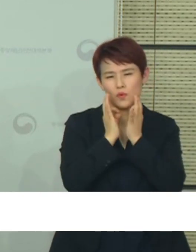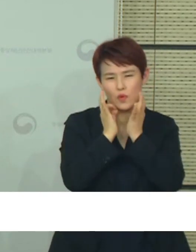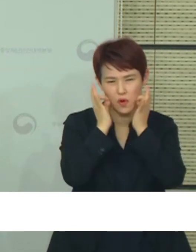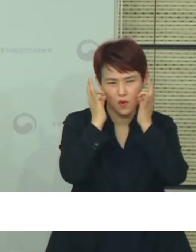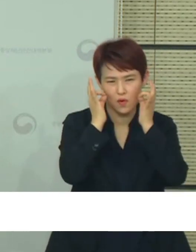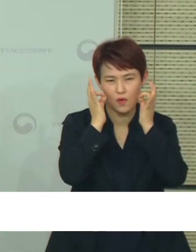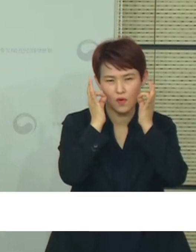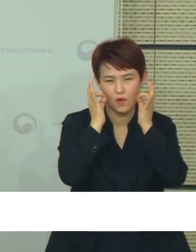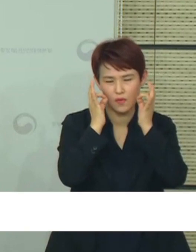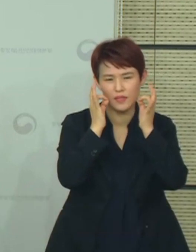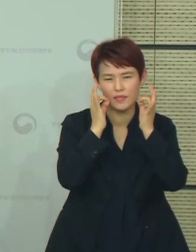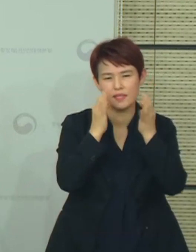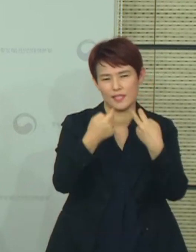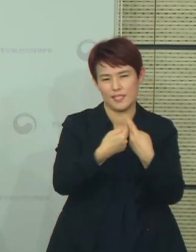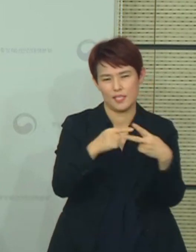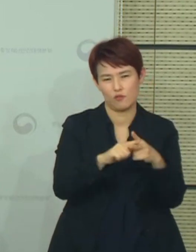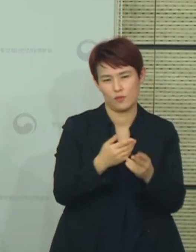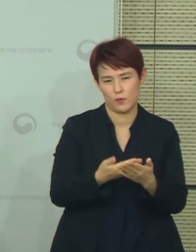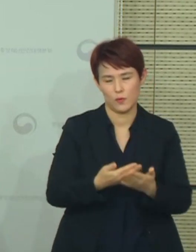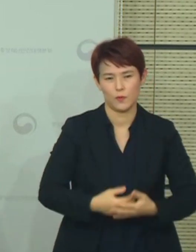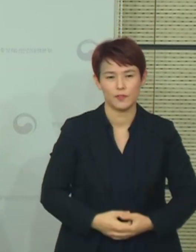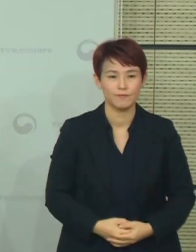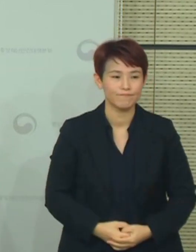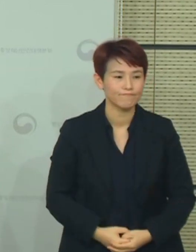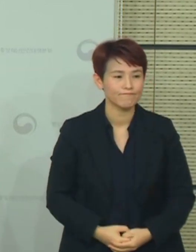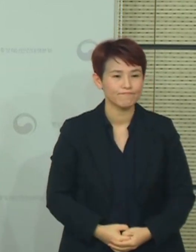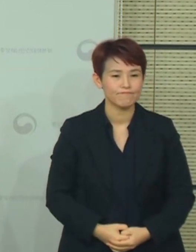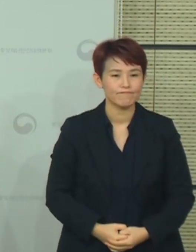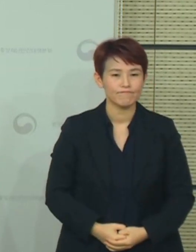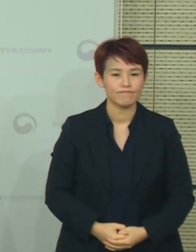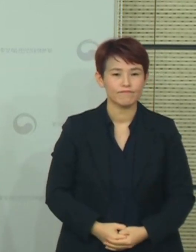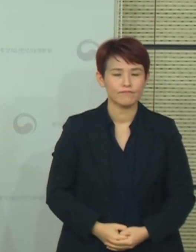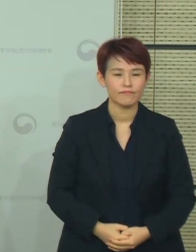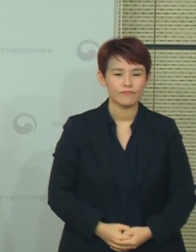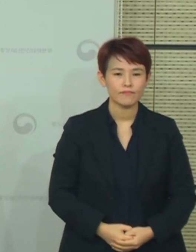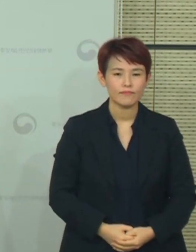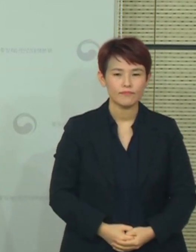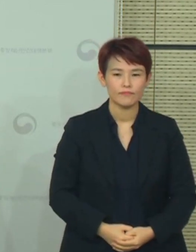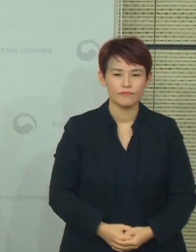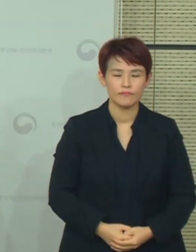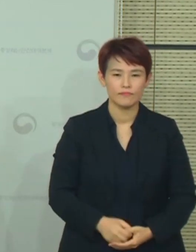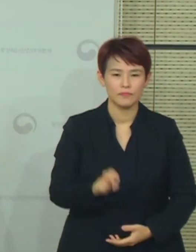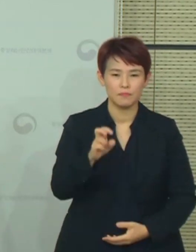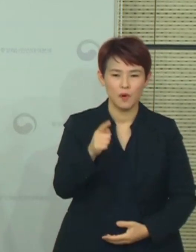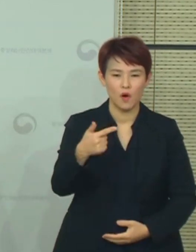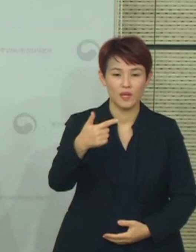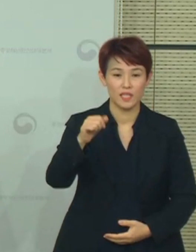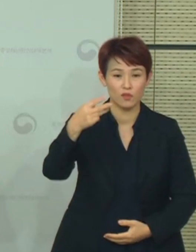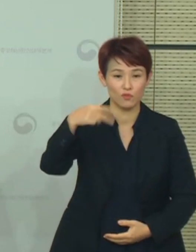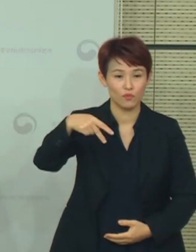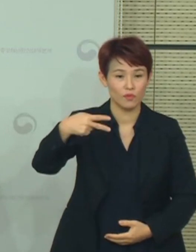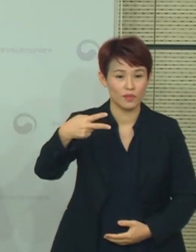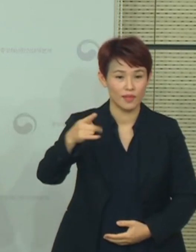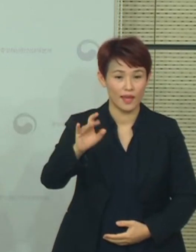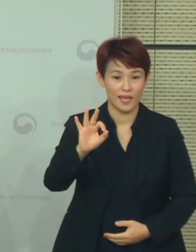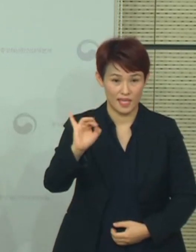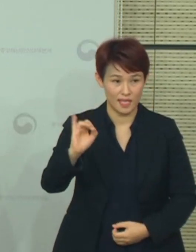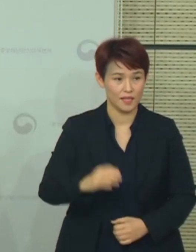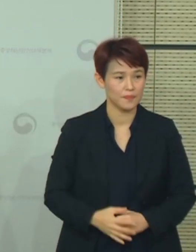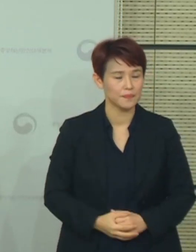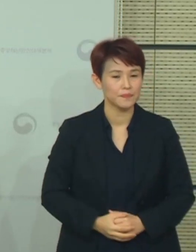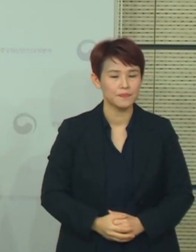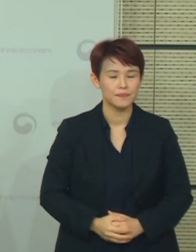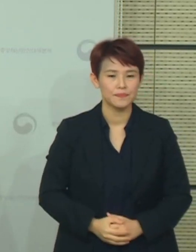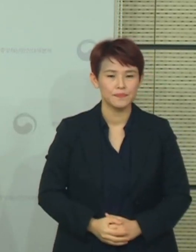일환이라는 점을 같이 이해해 주셨으면 합니다. 네, 머니투데이 기자님. 네,